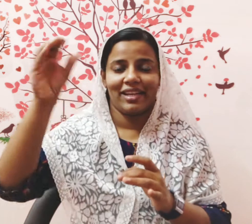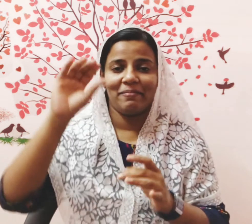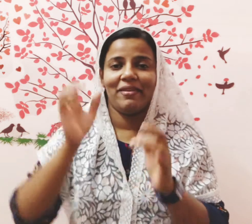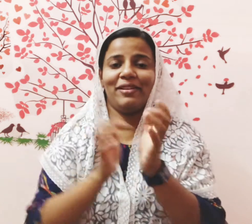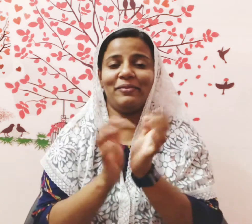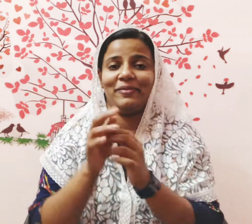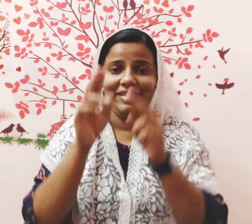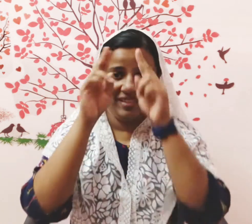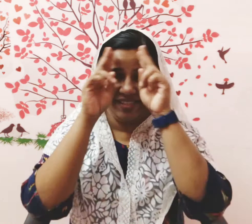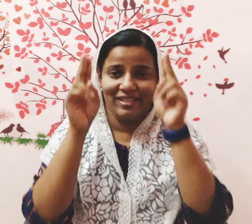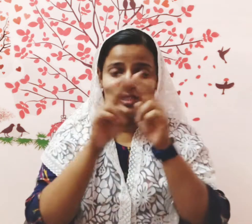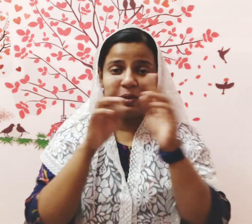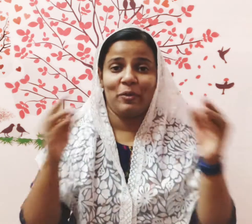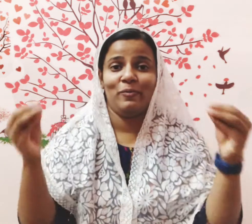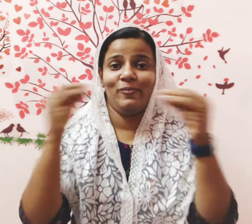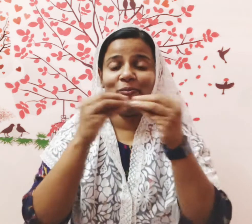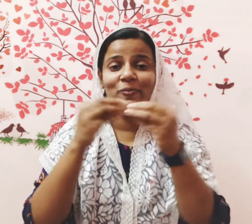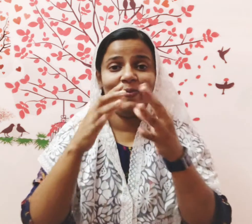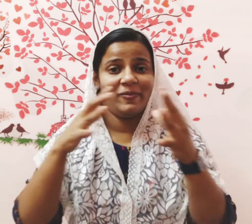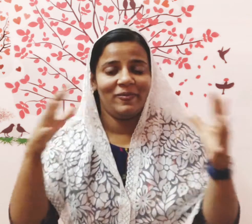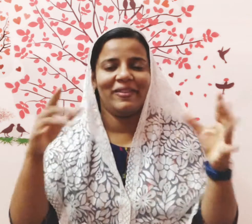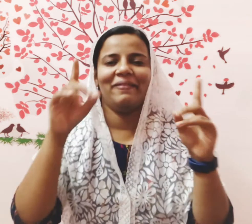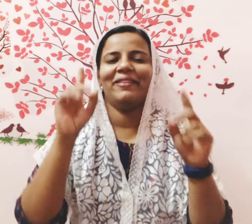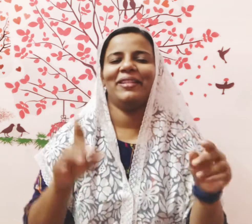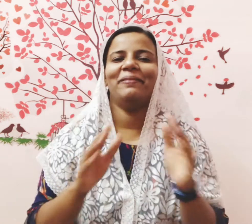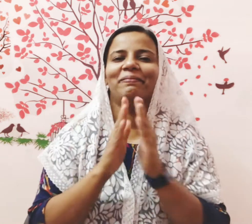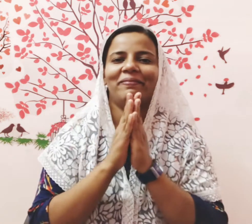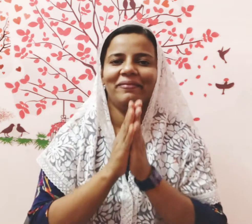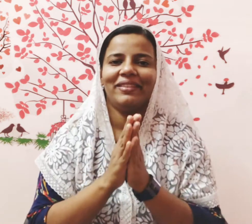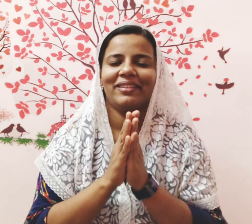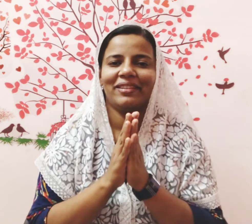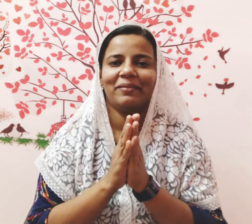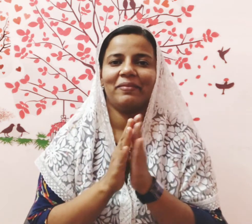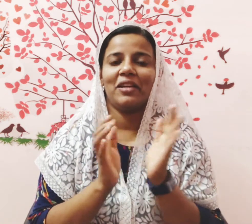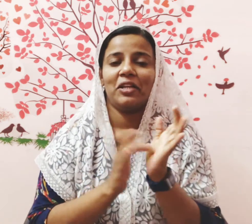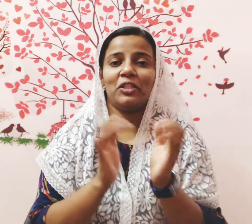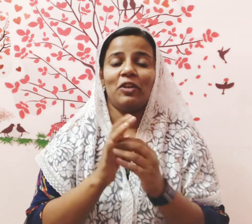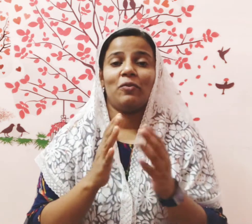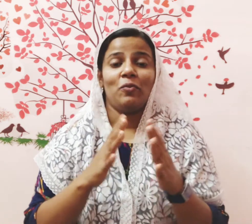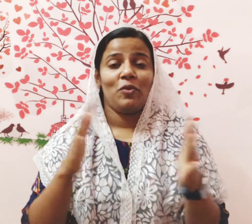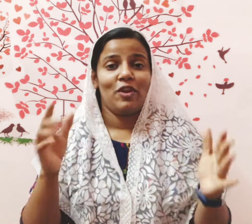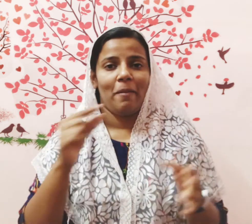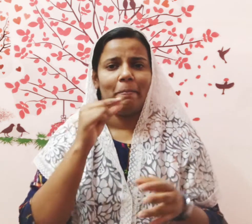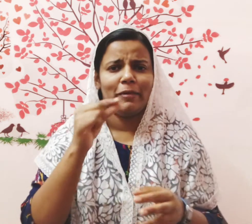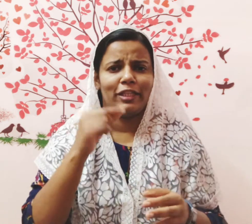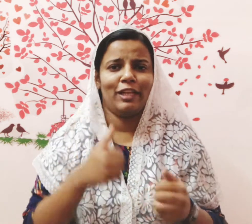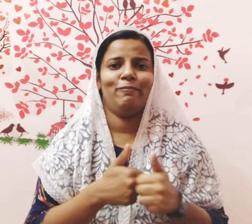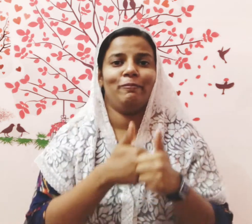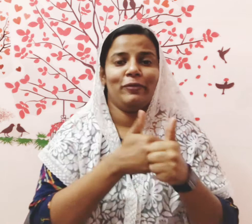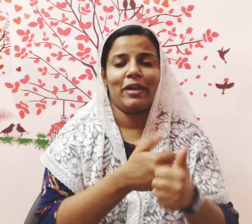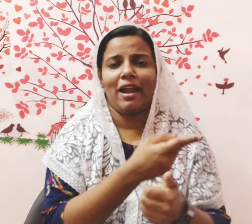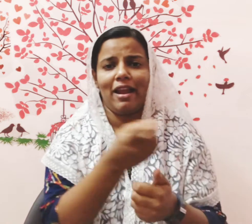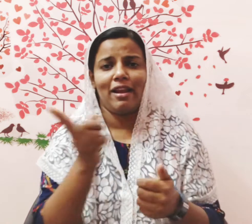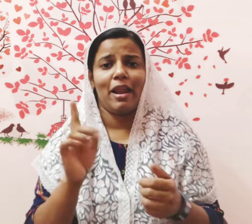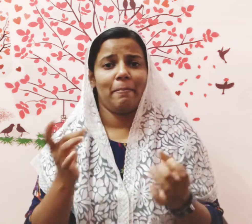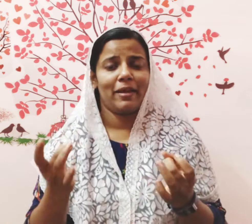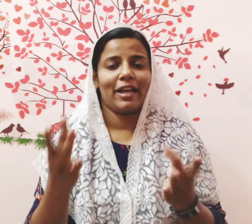കൃപയും സമാധാനവും നിങ്ങളുടെ ജീവിതത്തിൽ വർദ്ധിച്ചു പെരുകുമാറാകട്ടെ എന്ന് പ്രാർത്ഥിക്കുന്നു. കർത്താവുമായുള്ള വലിയ ബന്ധത്തിൽ മുന്നേറുവാൻ പരിശുദ്ധാത്മാവ് ഈ